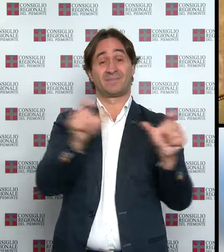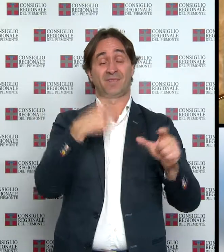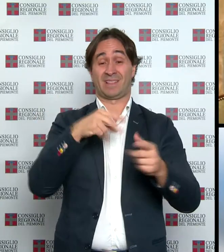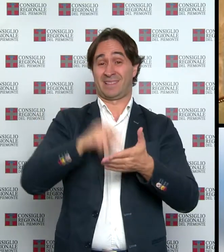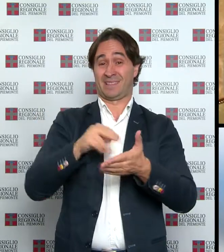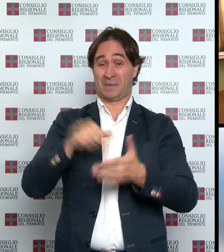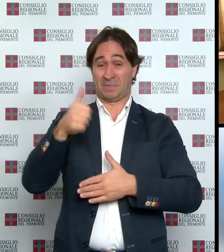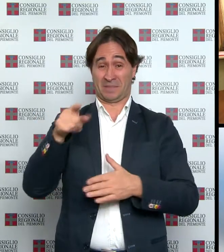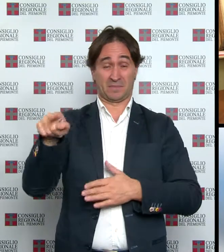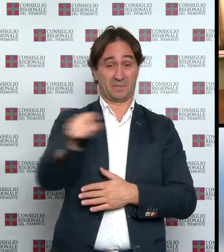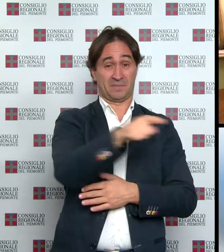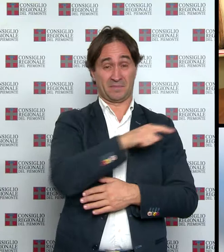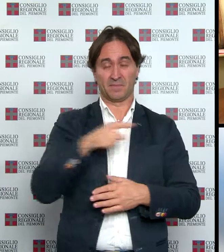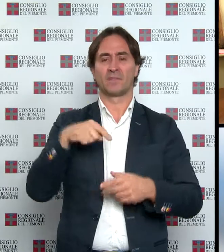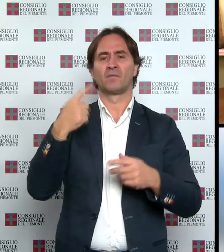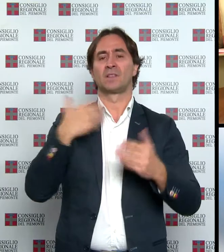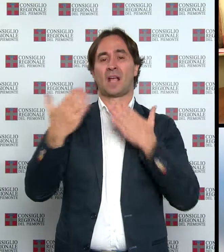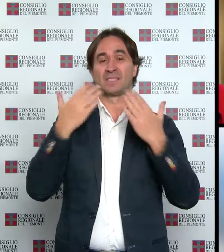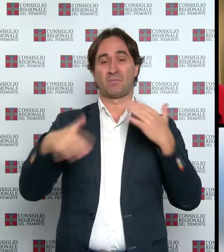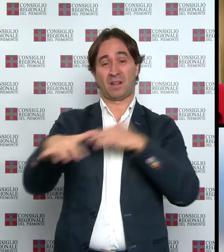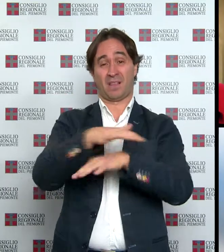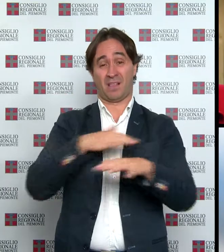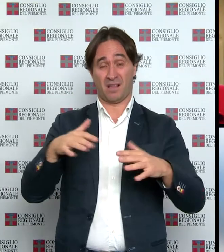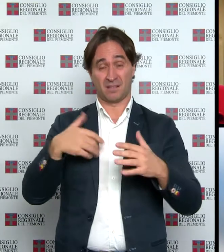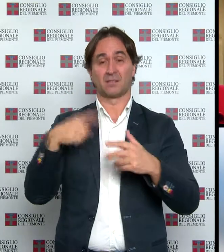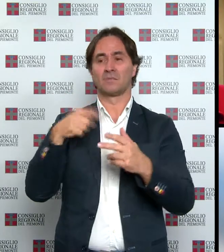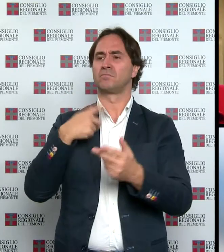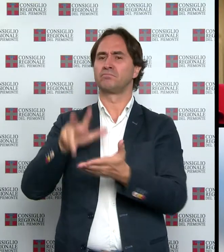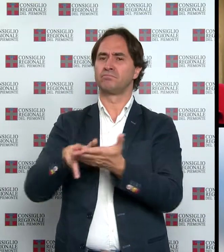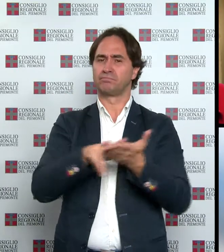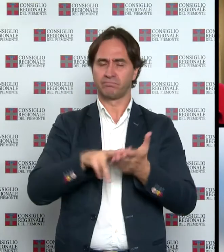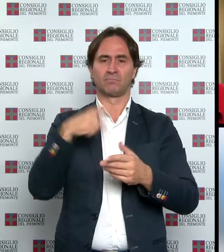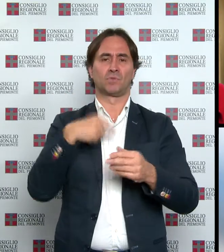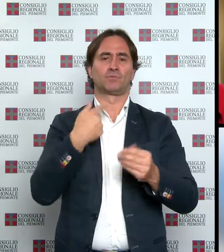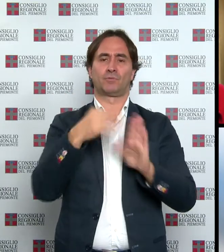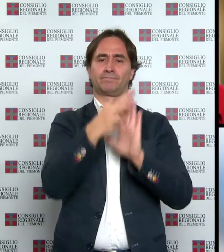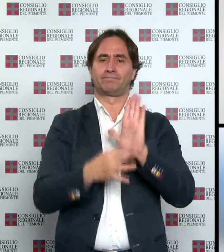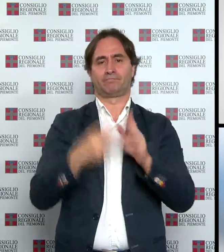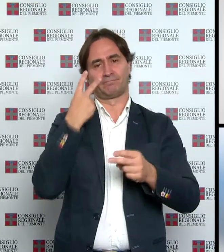piemontesi, approvati all'unanimità dell'Assemblea, ne hanno illustrato i contenuti.